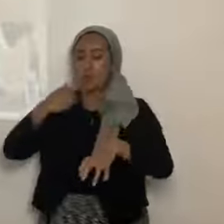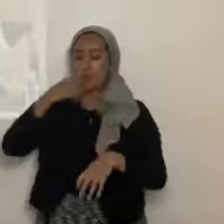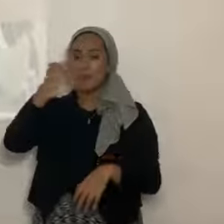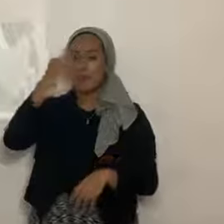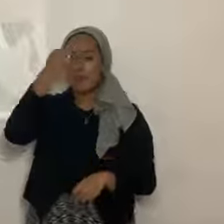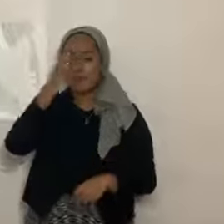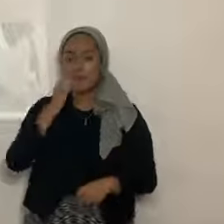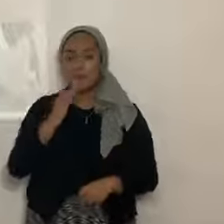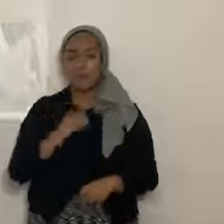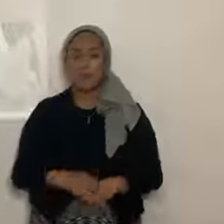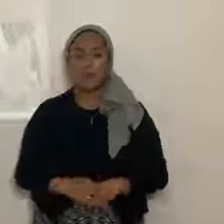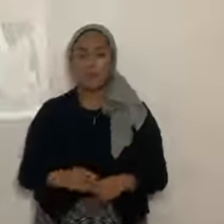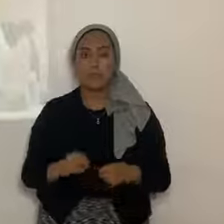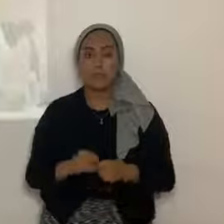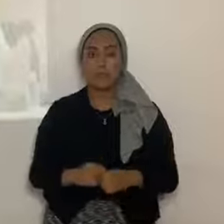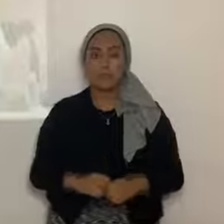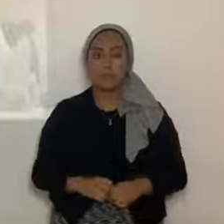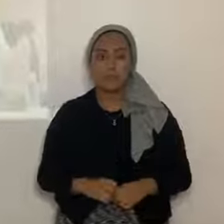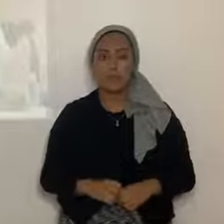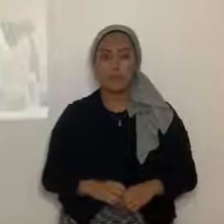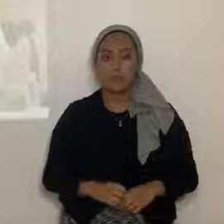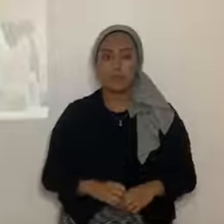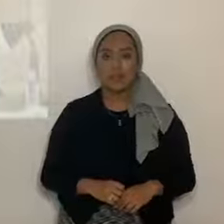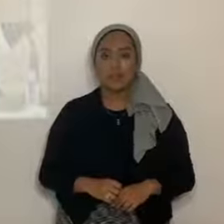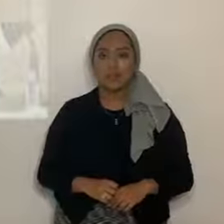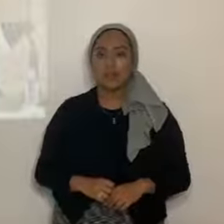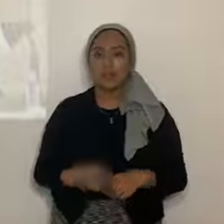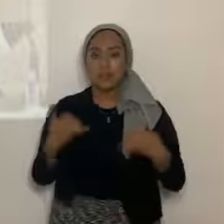no habrá esterilidad de nada. Y ahí sigue ministrando.